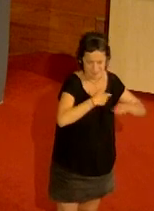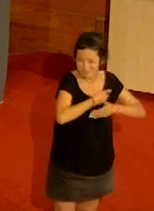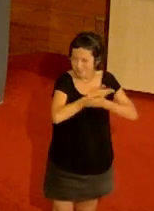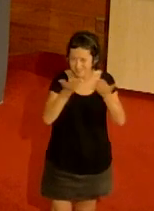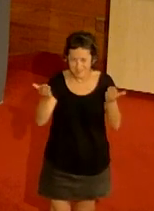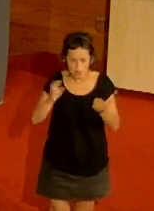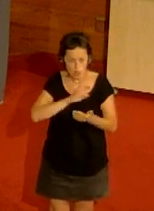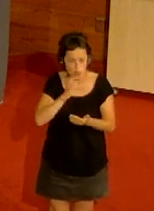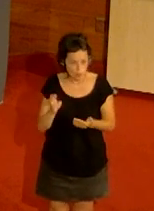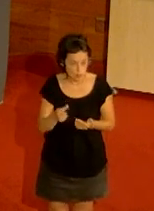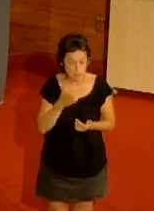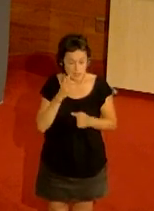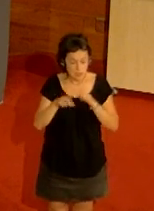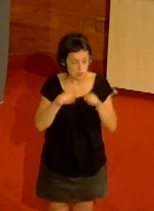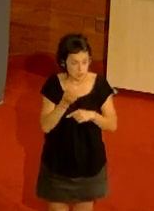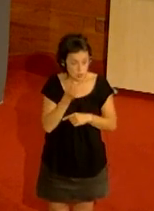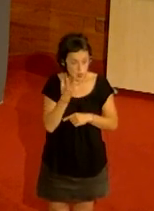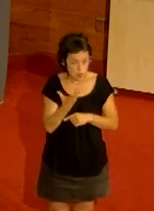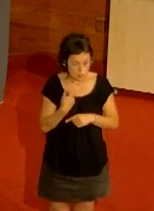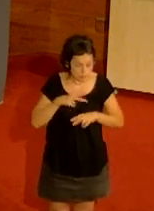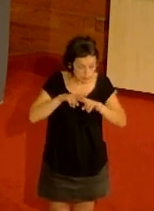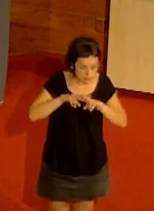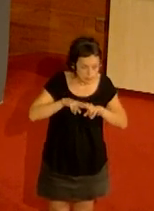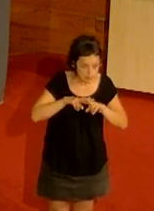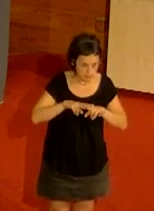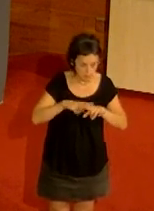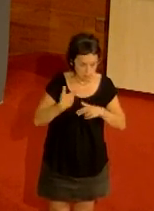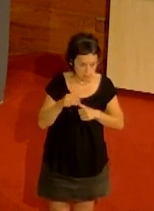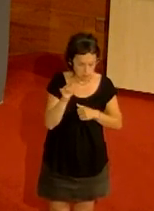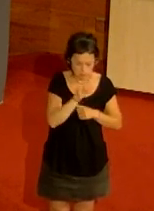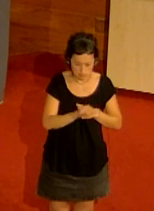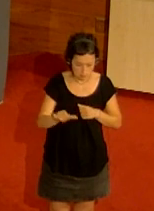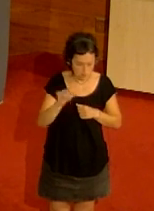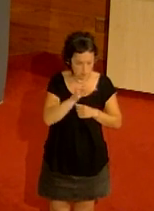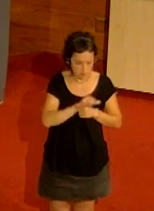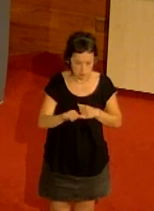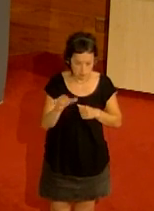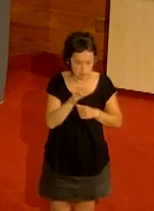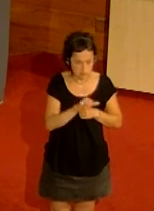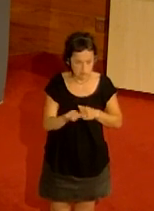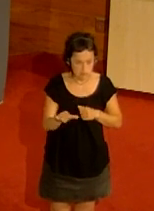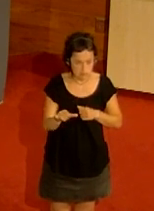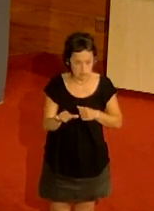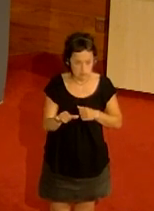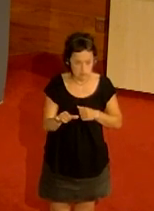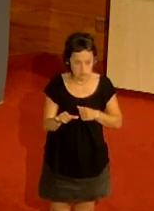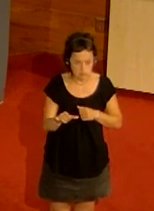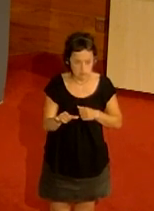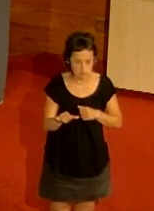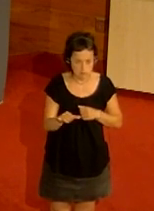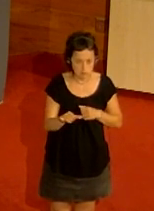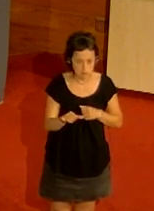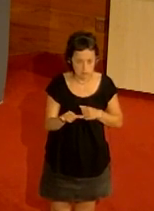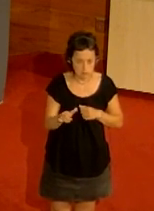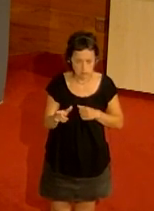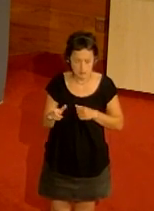los números, si los vemos, en semanas, eran más que... todo un año en Siria, en Afganistán,